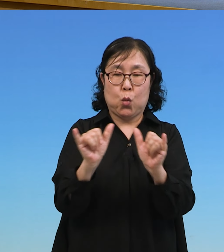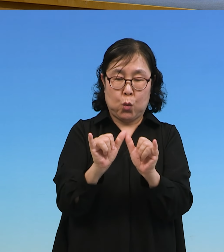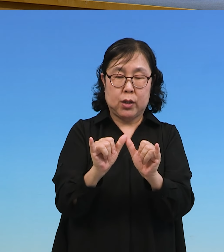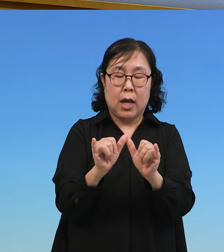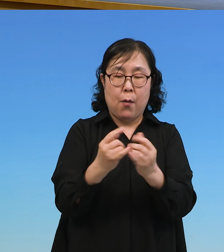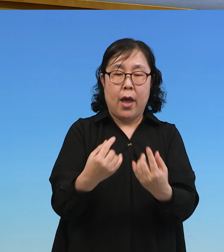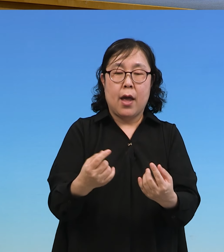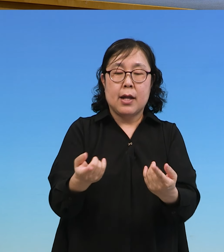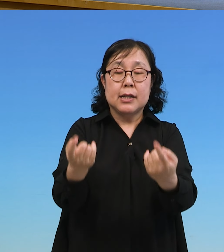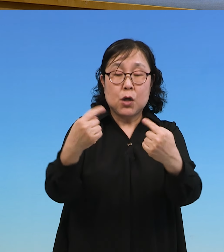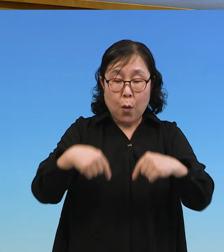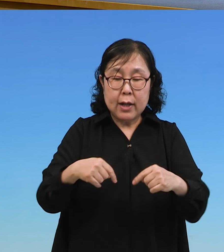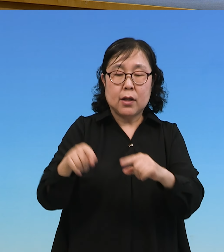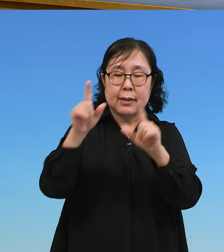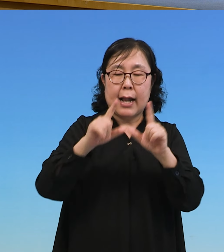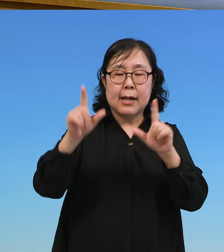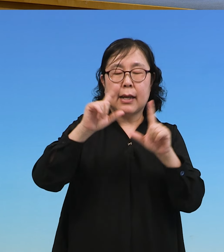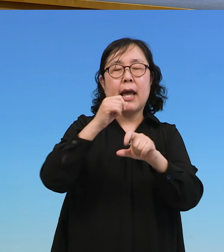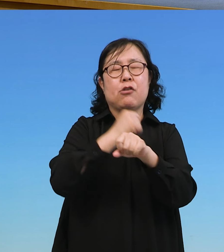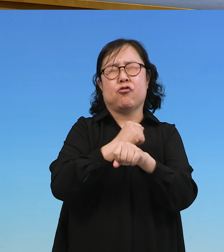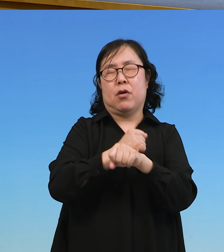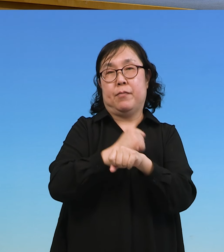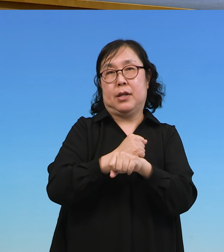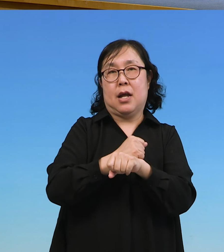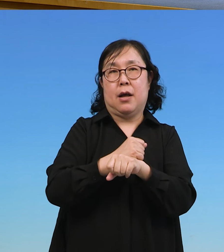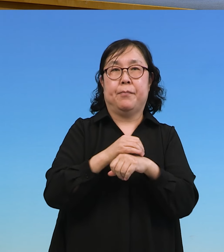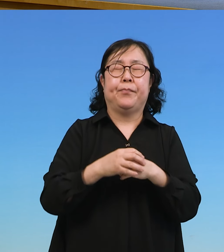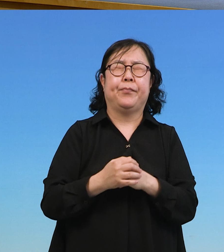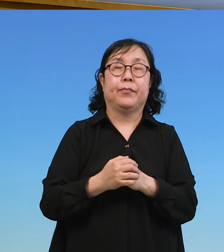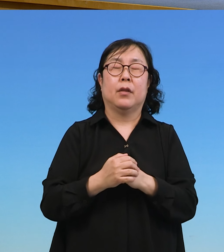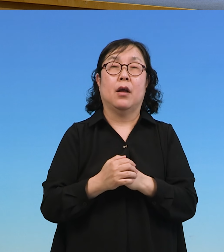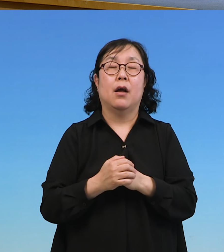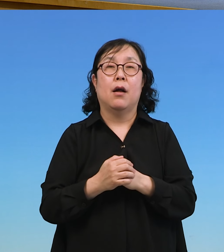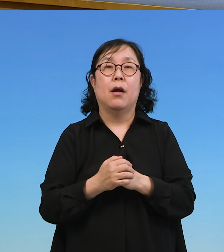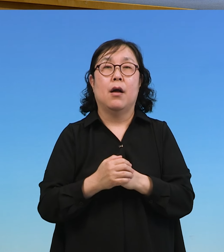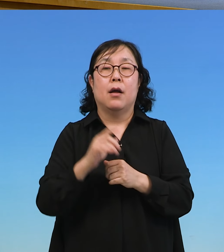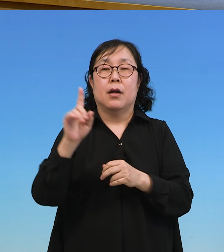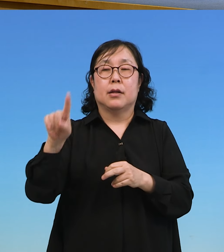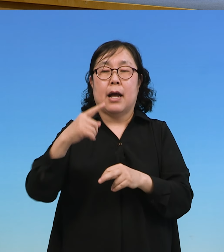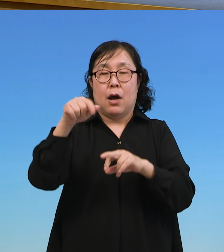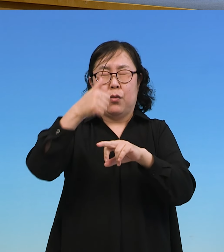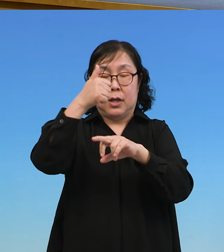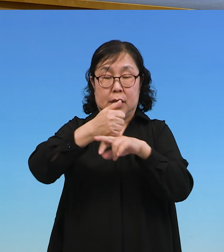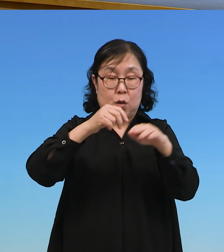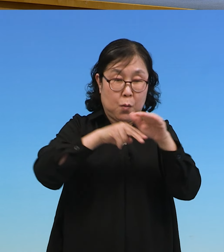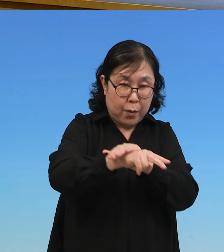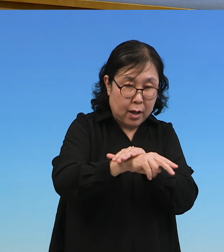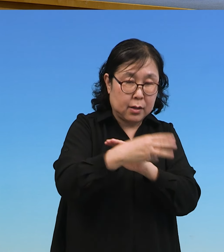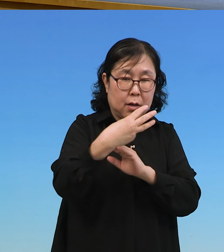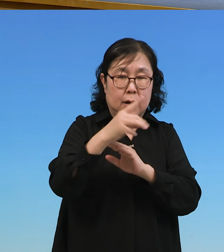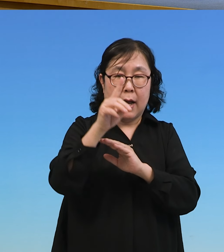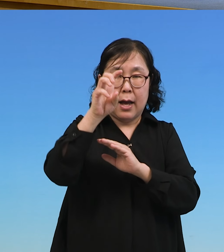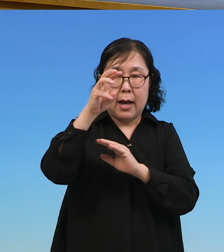이 말씀을 묵상하면서 본문 18절 한 번만 더 읽어드릴게요. 다윗이 도피하여 라마로 가서